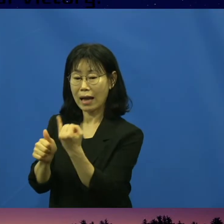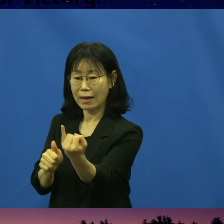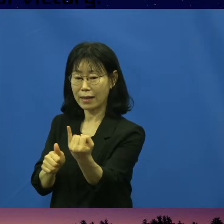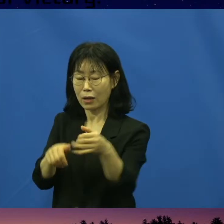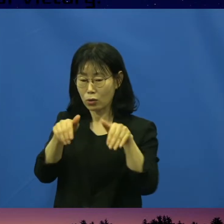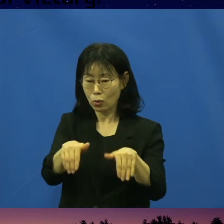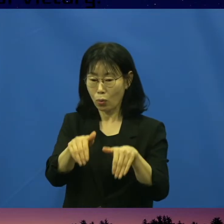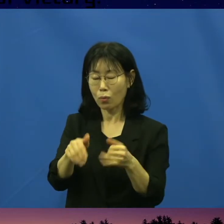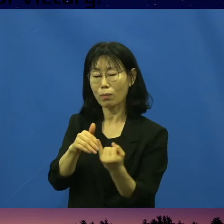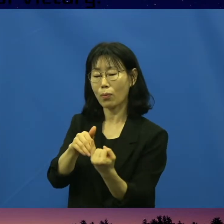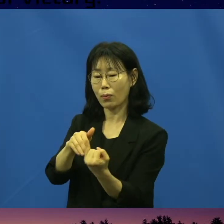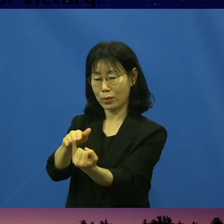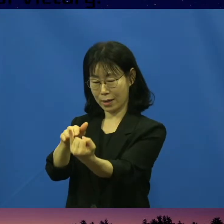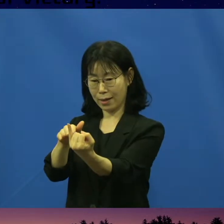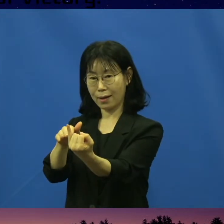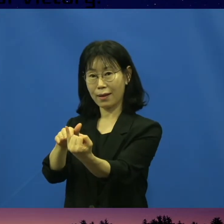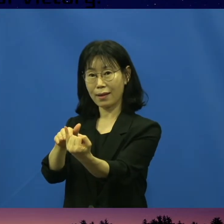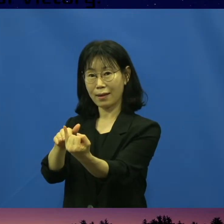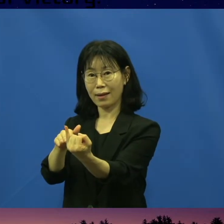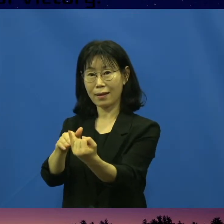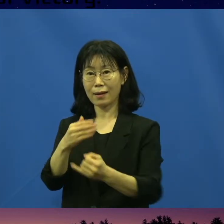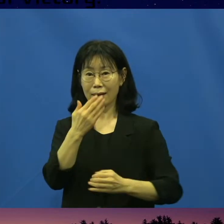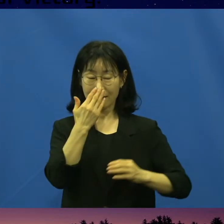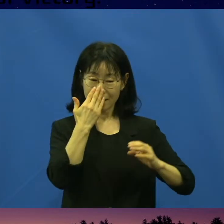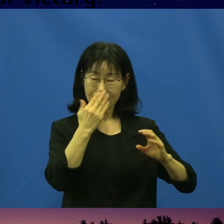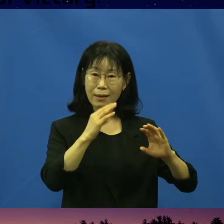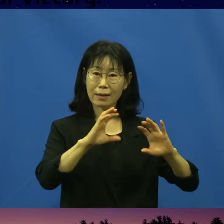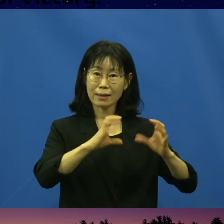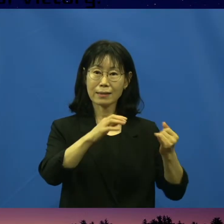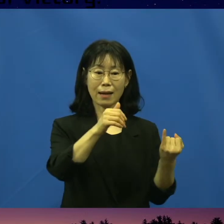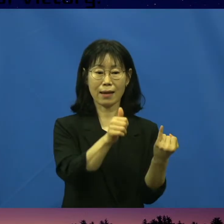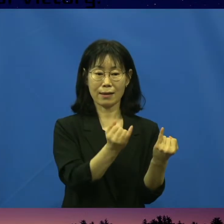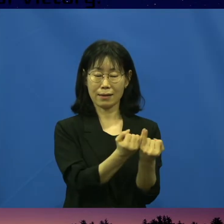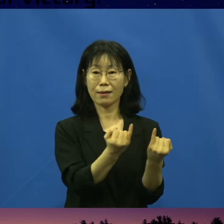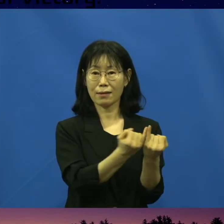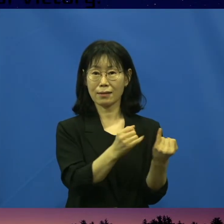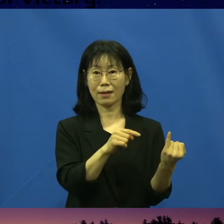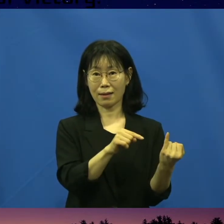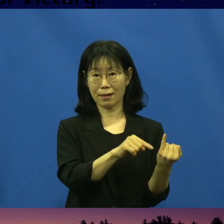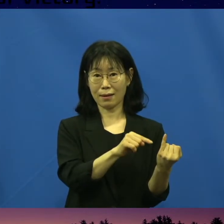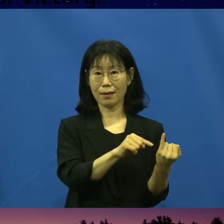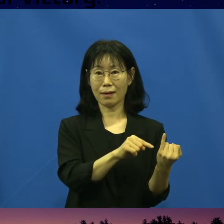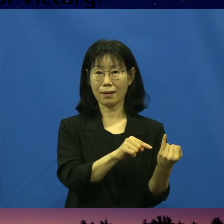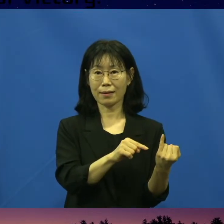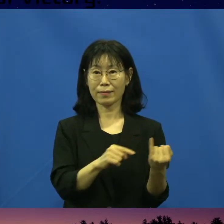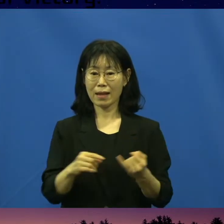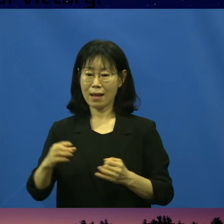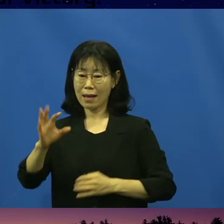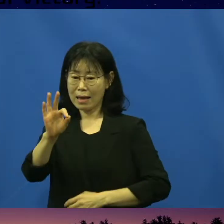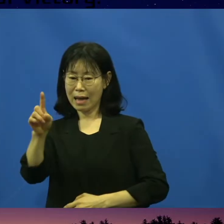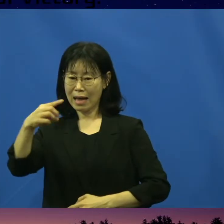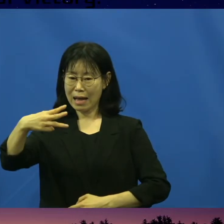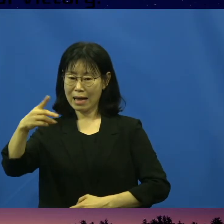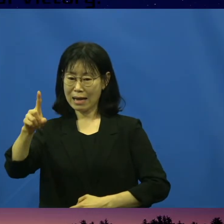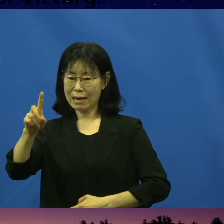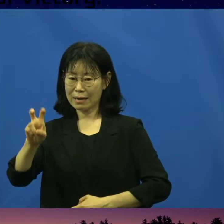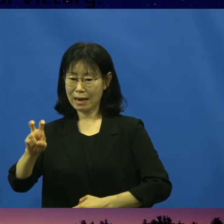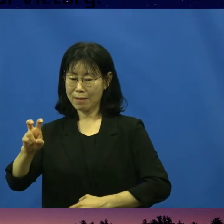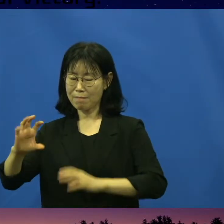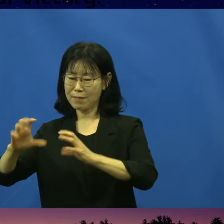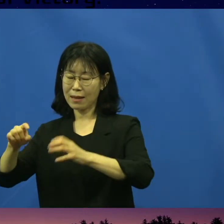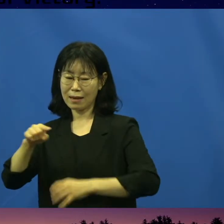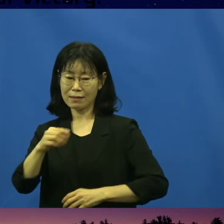자, 이스라엘과 아람과의 관계 속에서 이스라엘이 아람 군대가 언제나 이 이스라엘을 굉장히 위협적으로